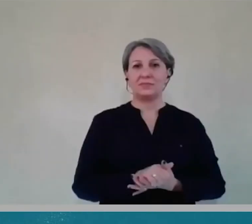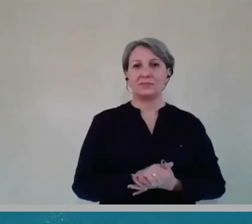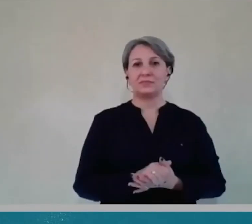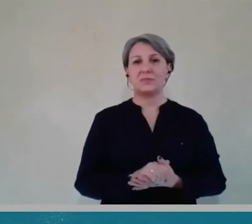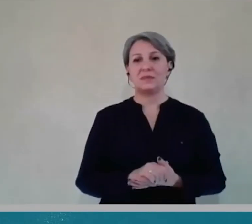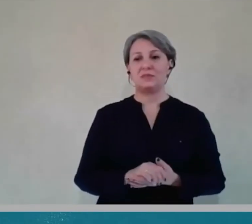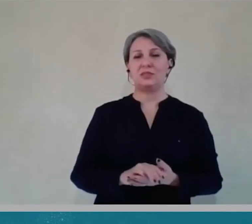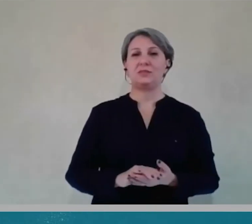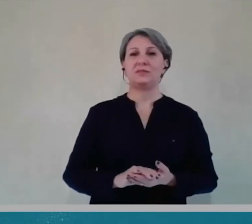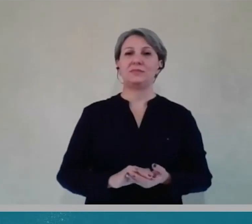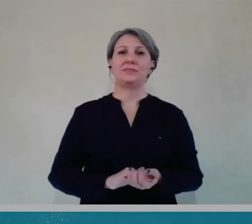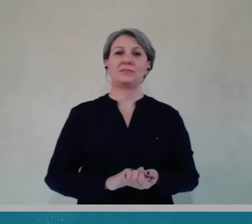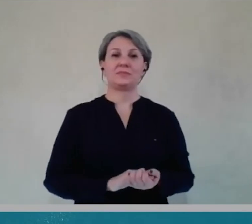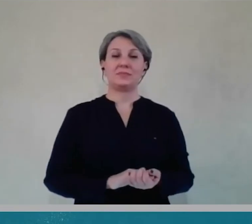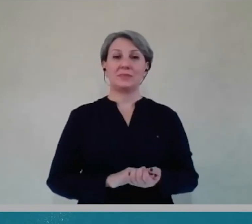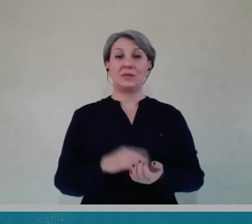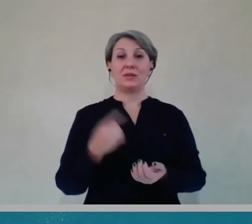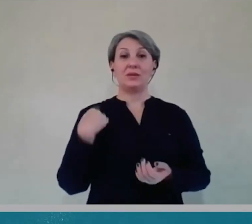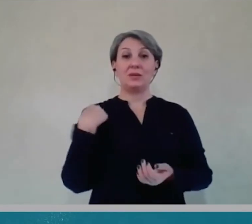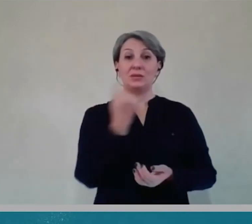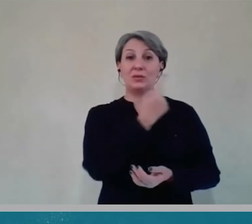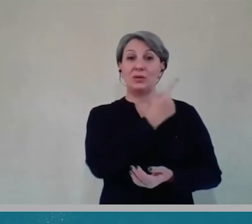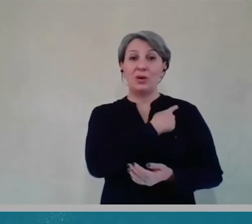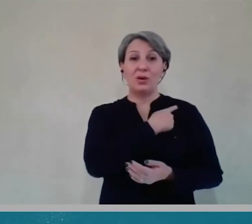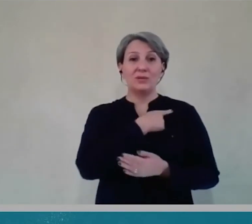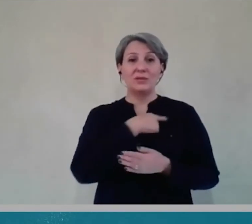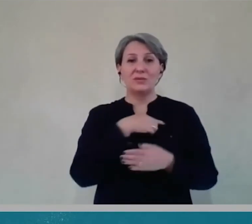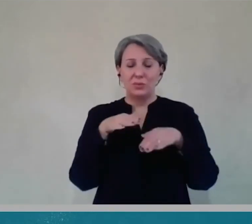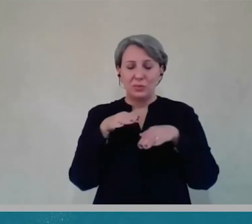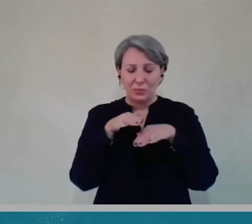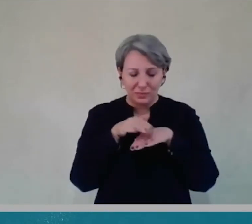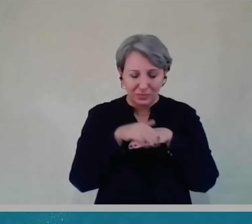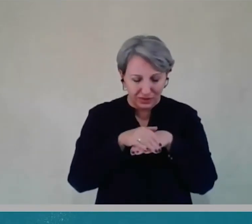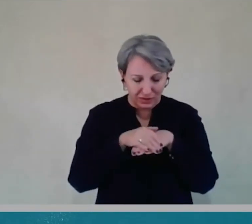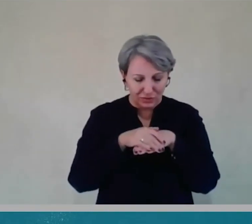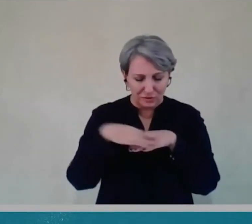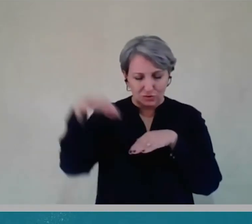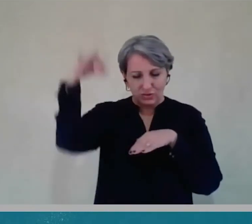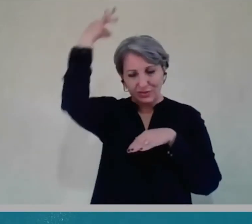de espírito. Porque nós sabemos, irmãos, que Deus é tudo.